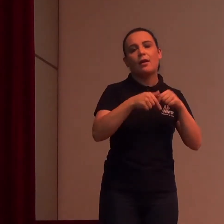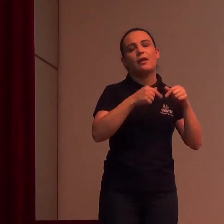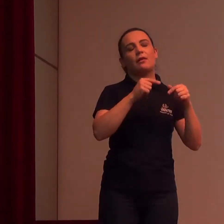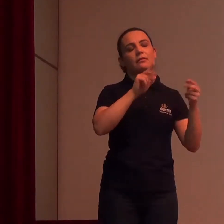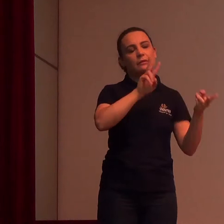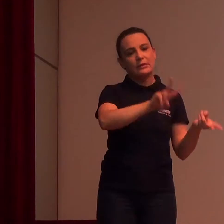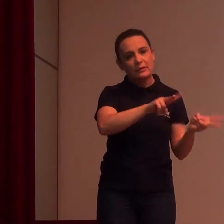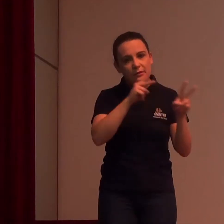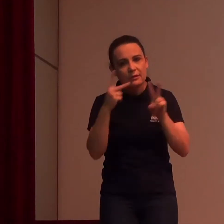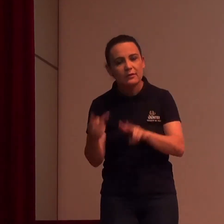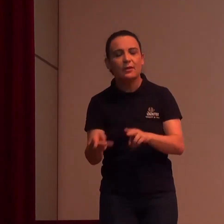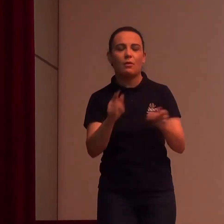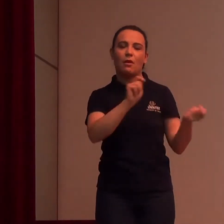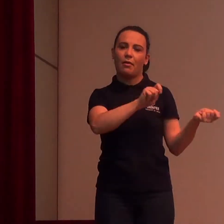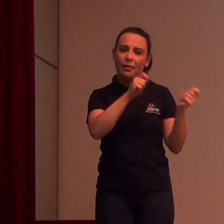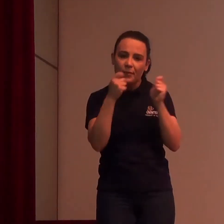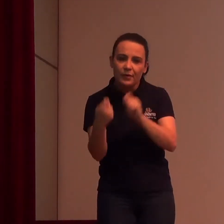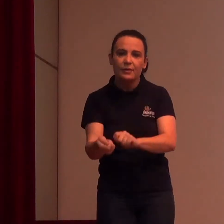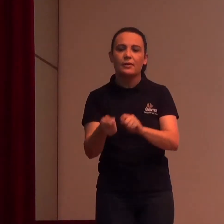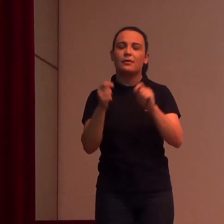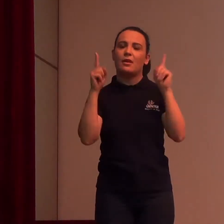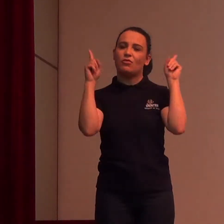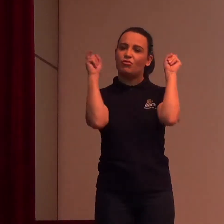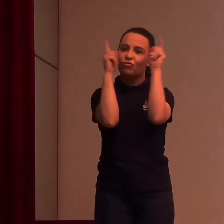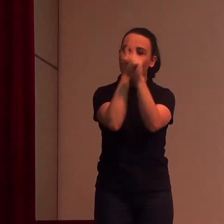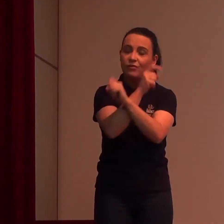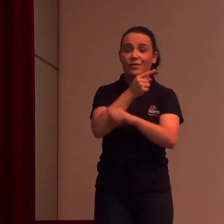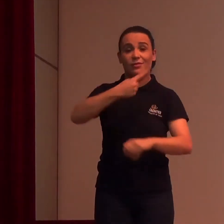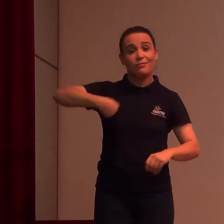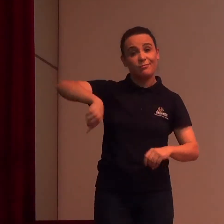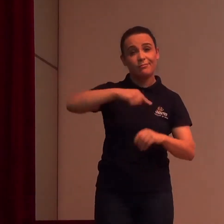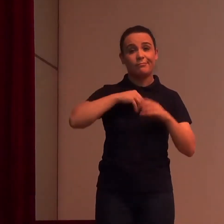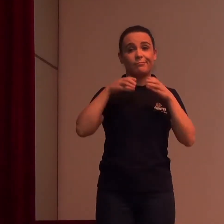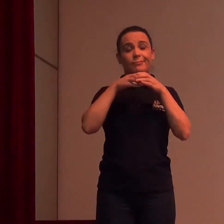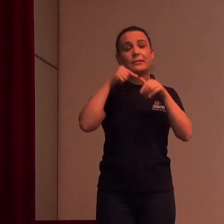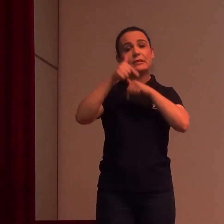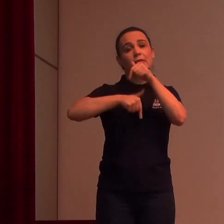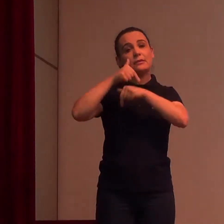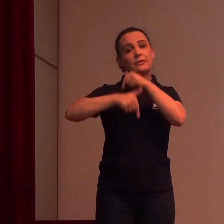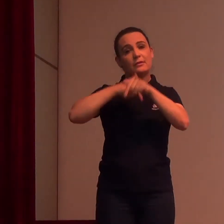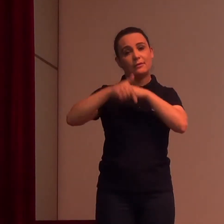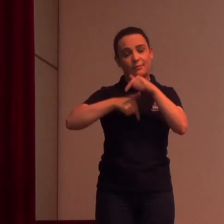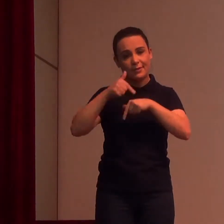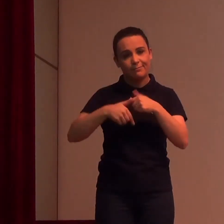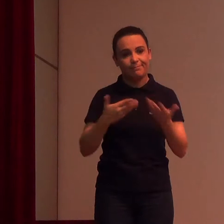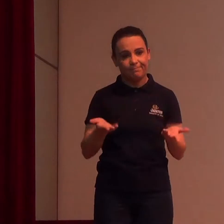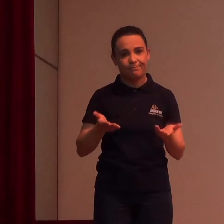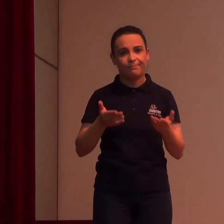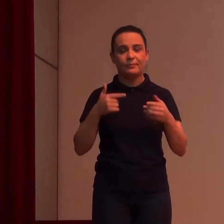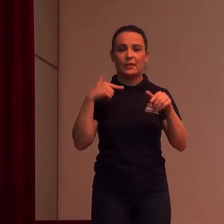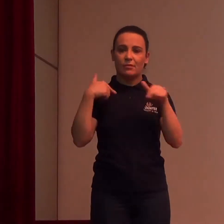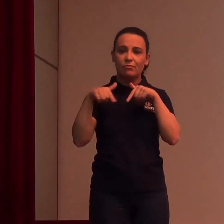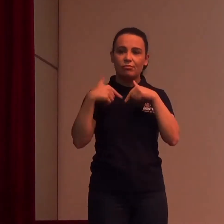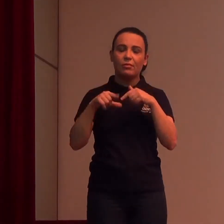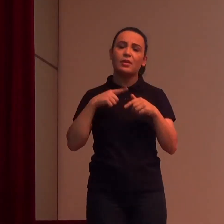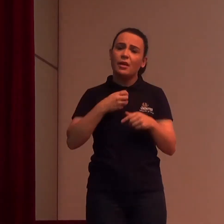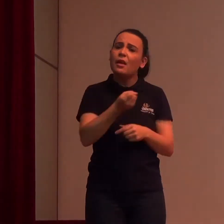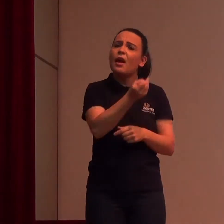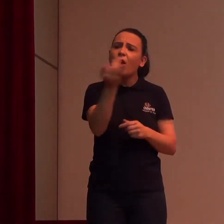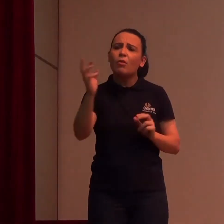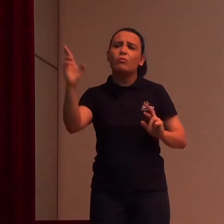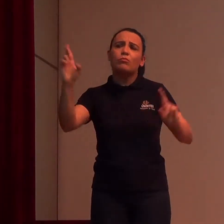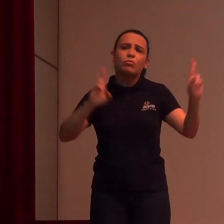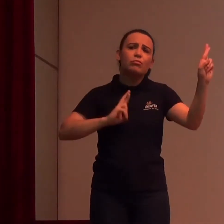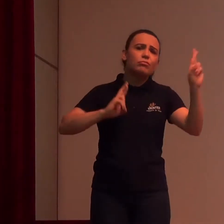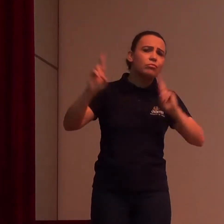bem difícil, é um trabalho paralelo que a gente vai tentando fazer e que teve alguns retornos, sim, mas